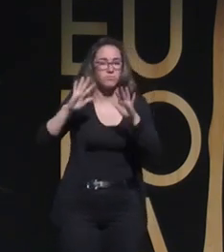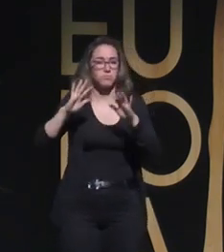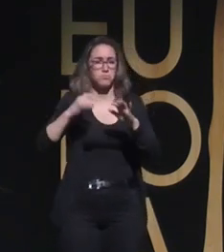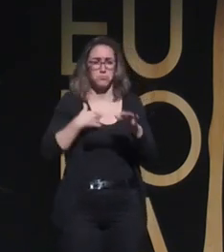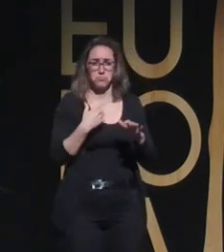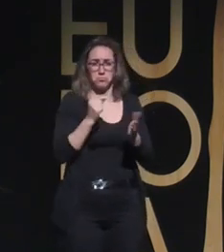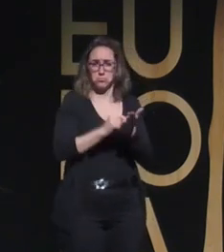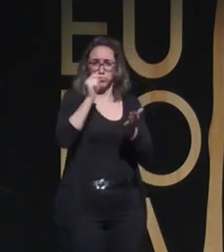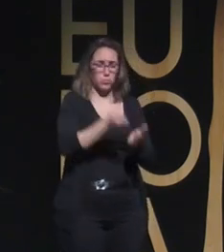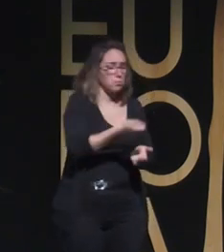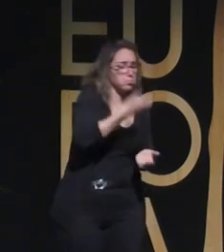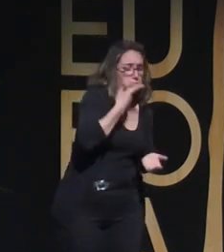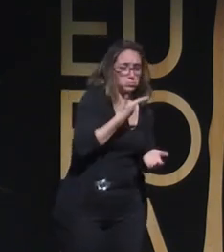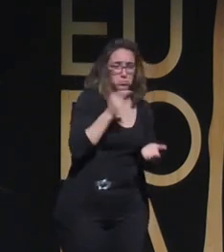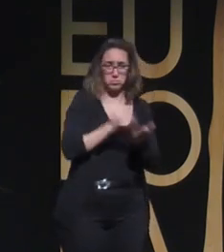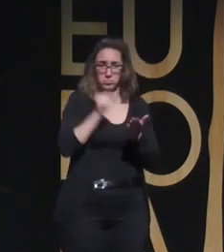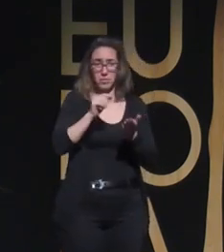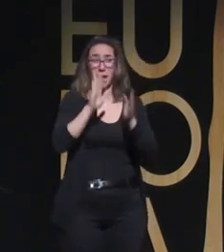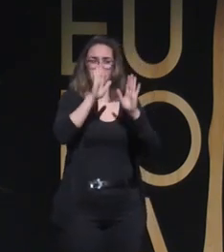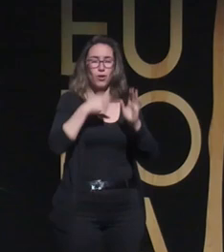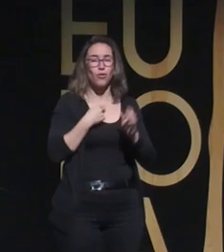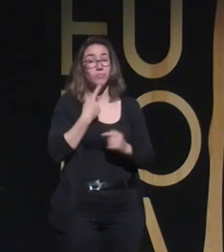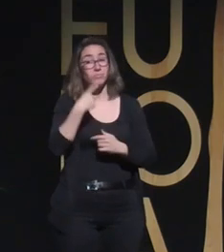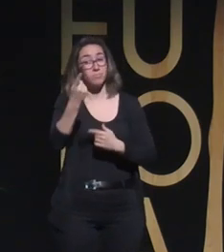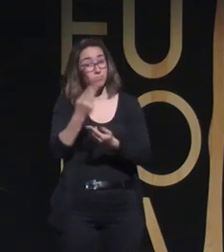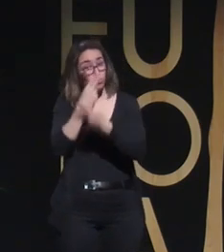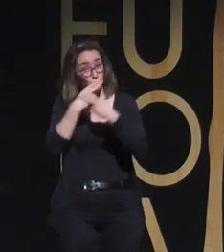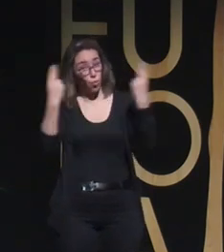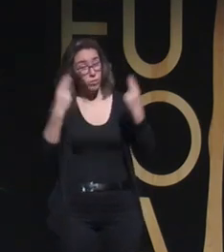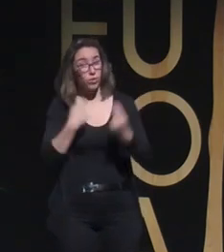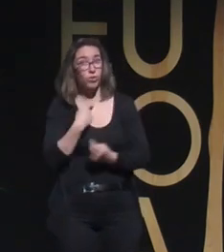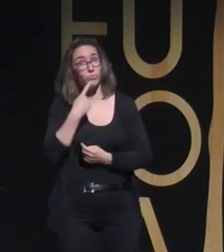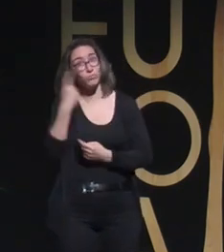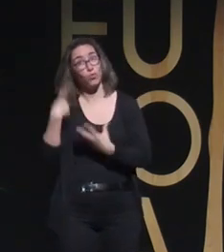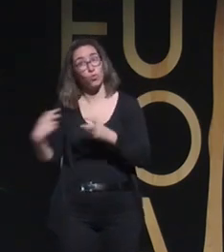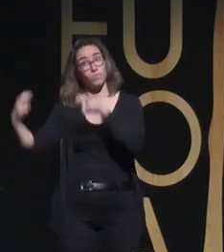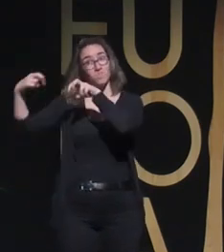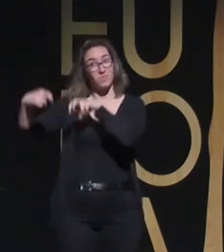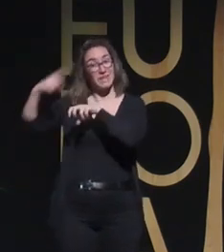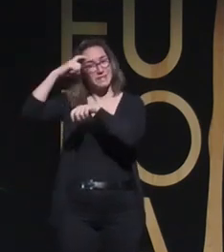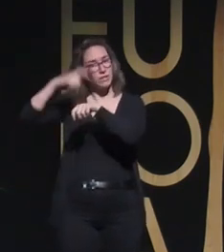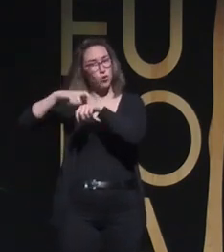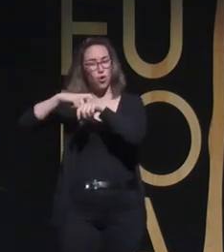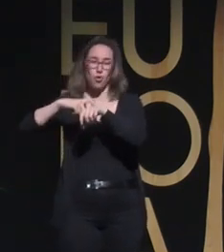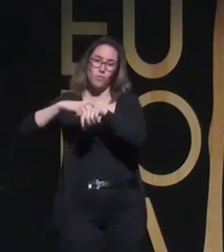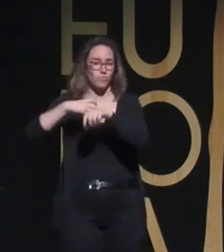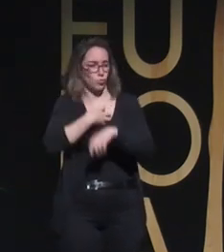para el dolor de cabeza, pero nos cuesta mucho tener que decir que voy a un profesional, a un psicólogo. A un loquero. A un loquero, ¿no? Como dicen muchos chavales, yo les vacilo cuando entran,